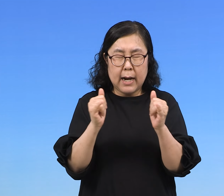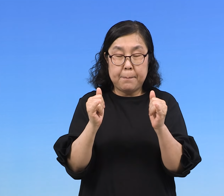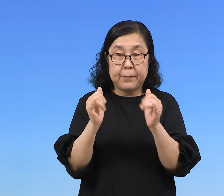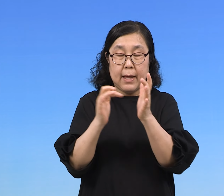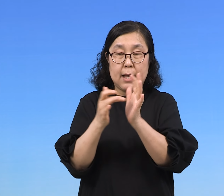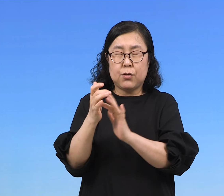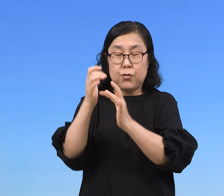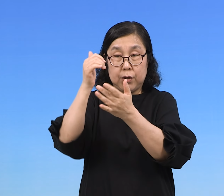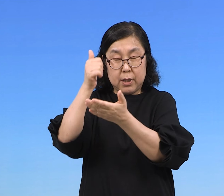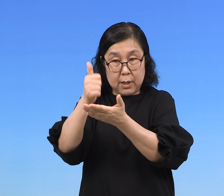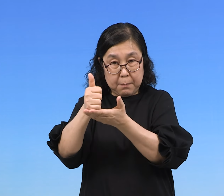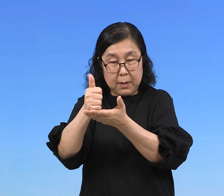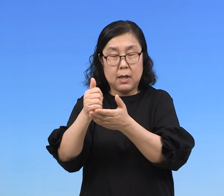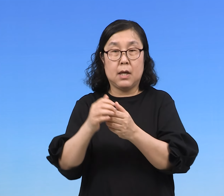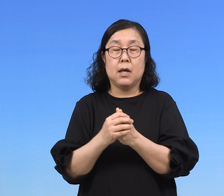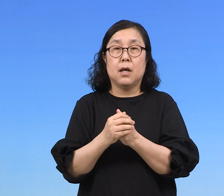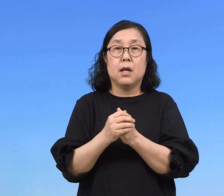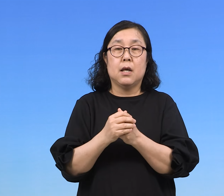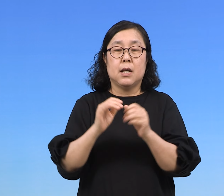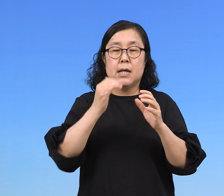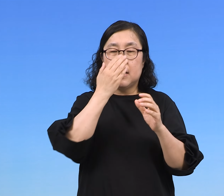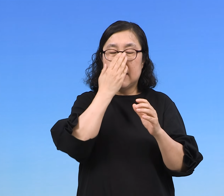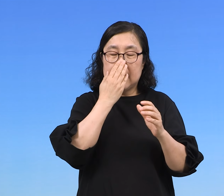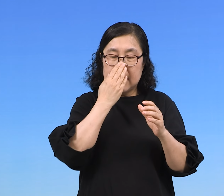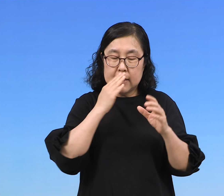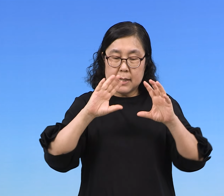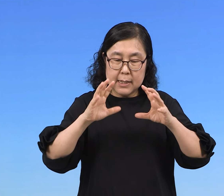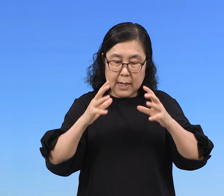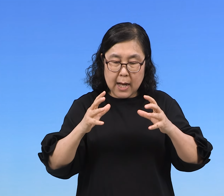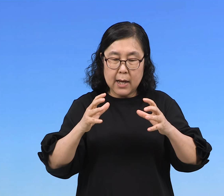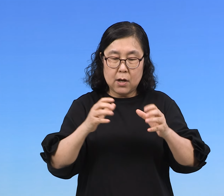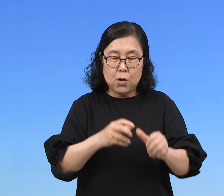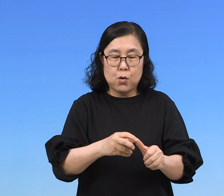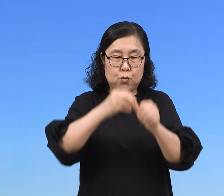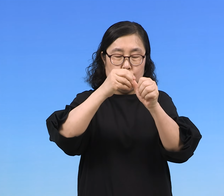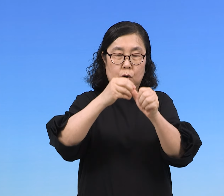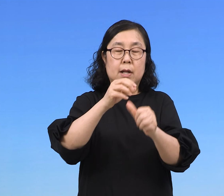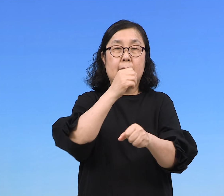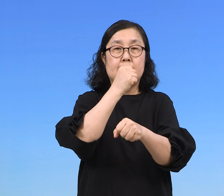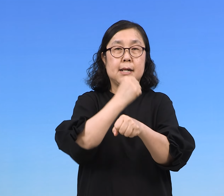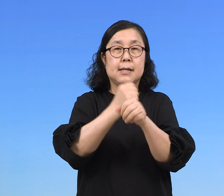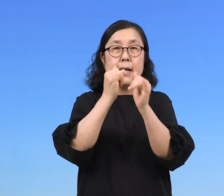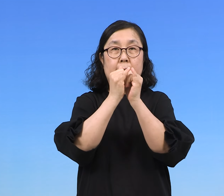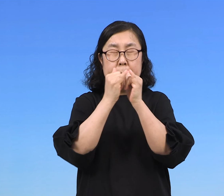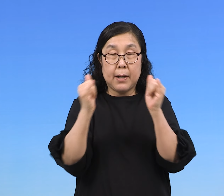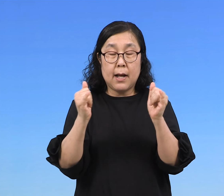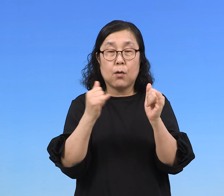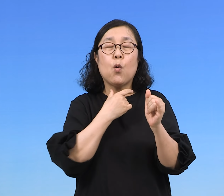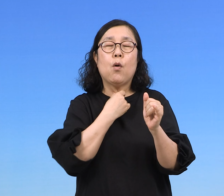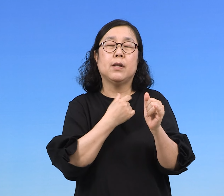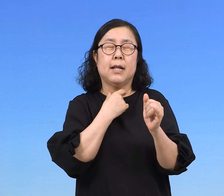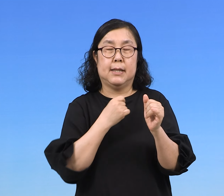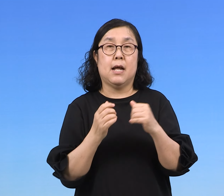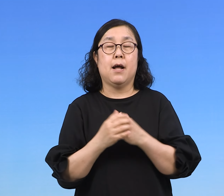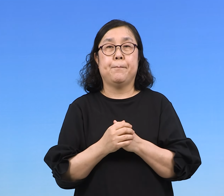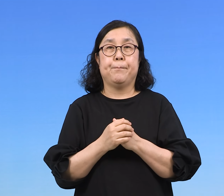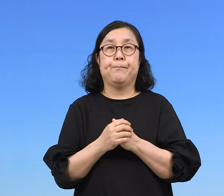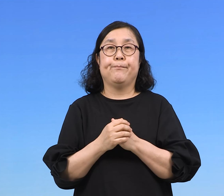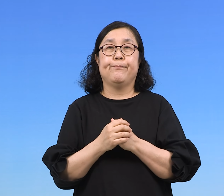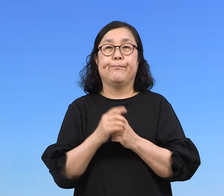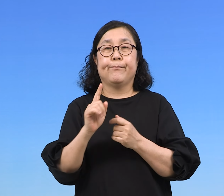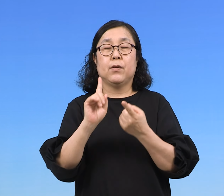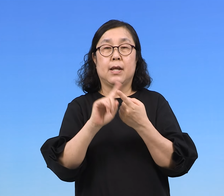예수님을 두고 하는 얘기죠. 우리는 이 사람이 이스라엘을 속량할 자라고 바랐노라. 지금 이 구절에